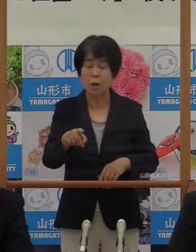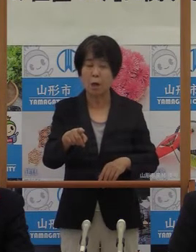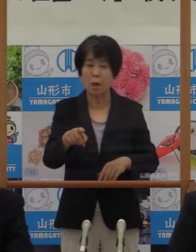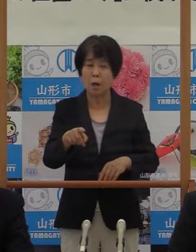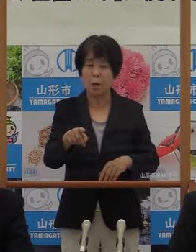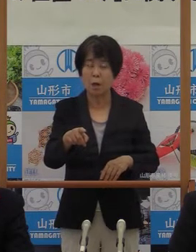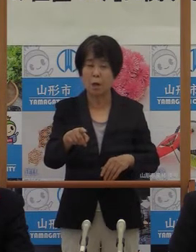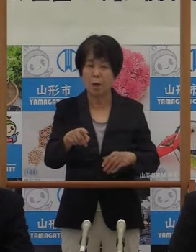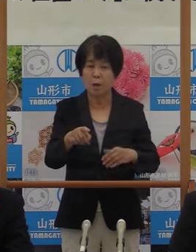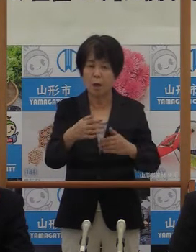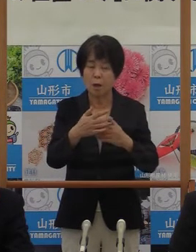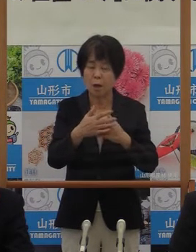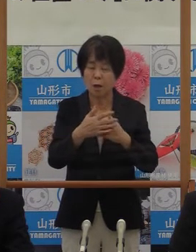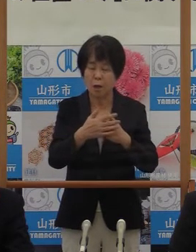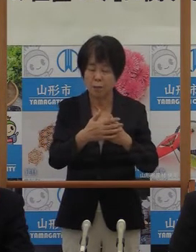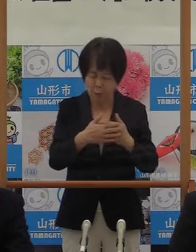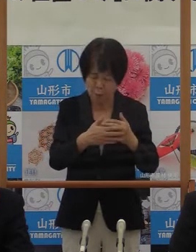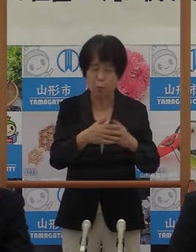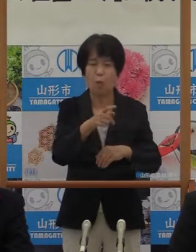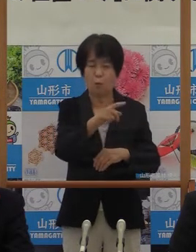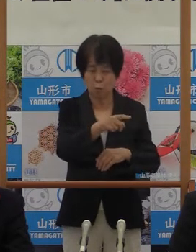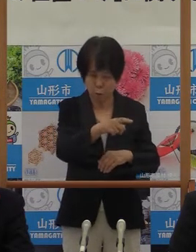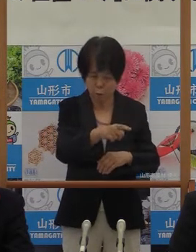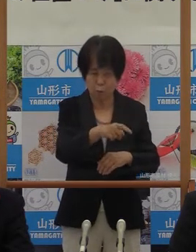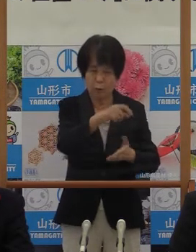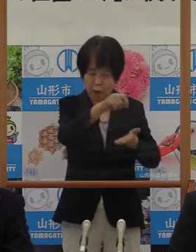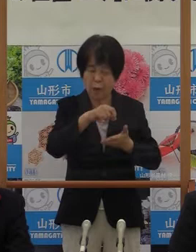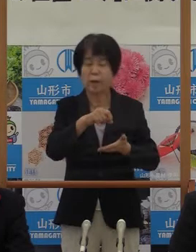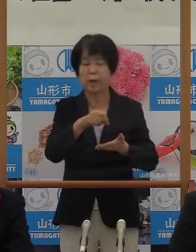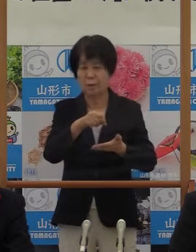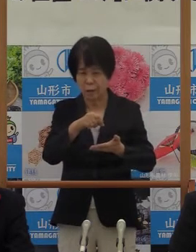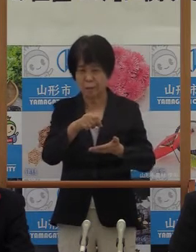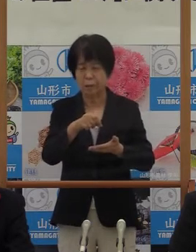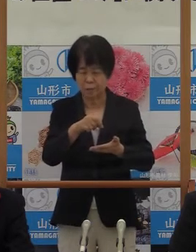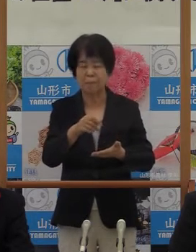この度の判断の大きな要素となっております。